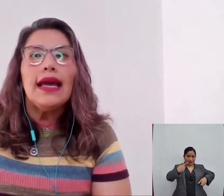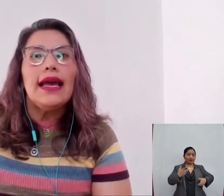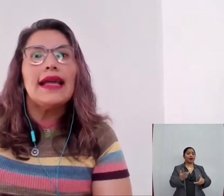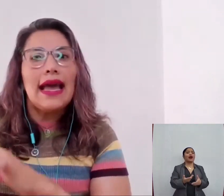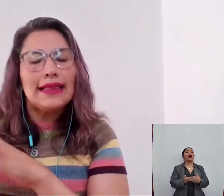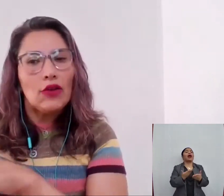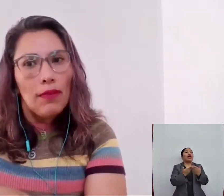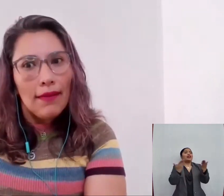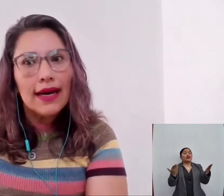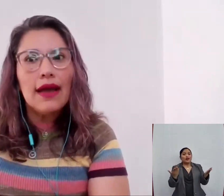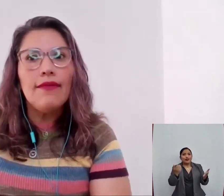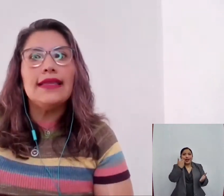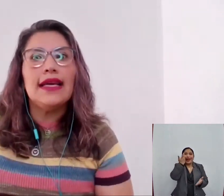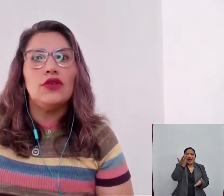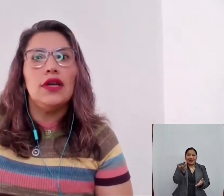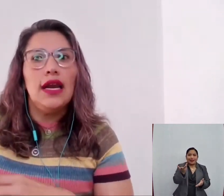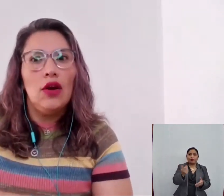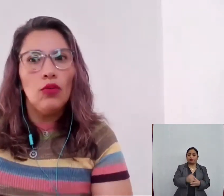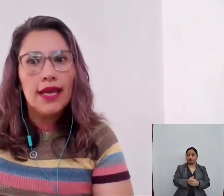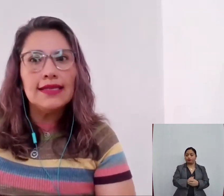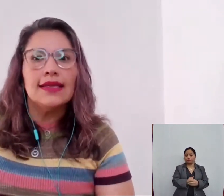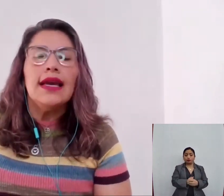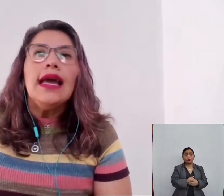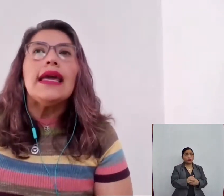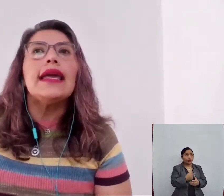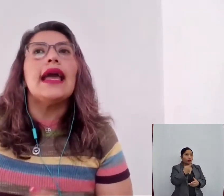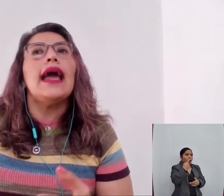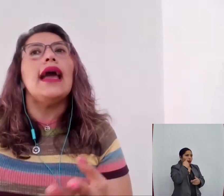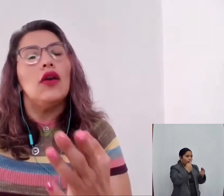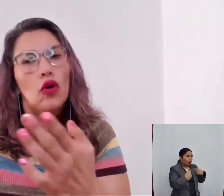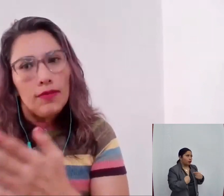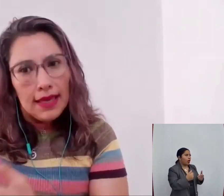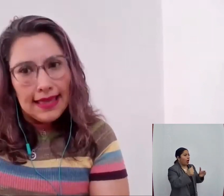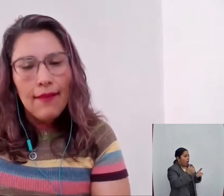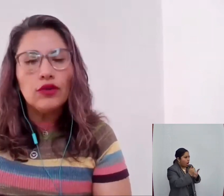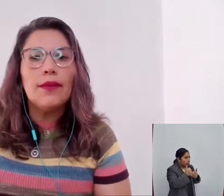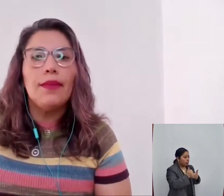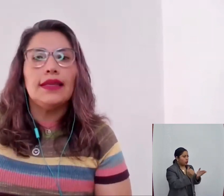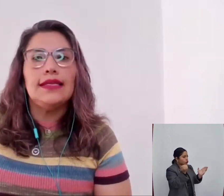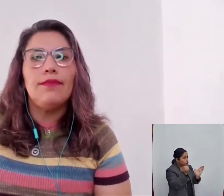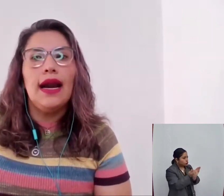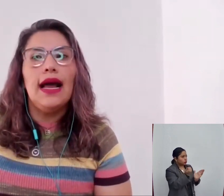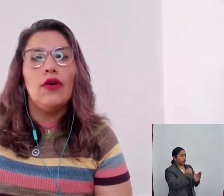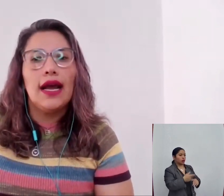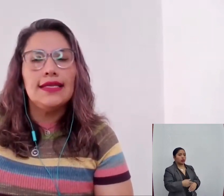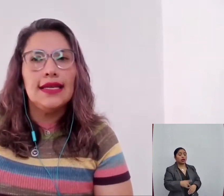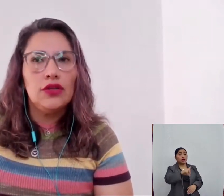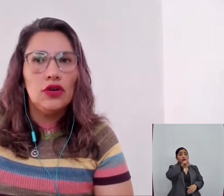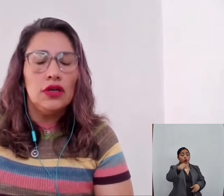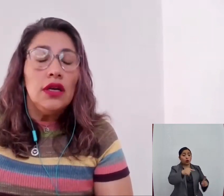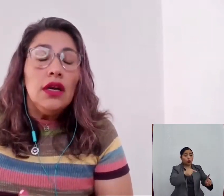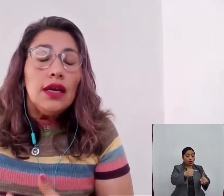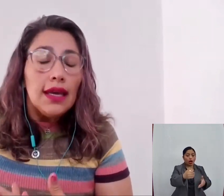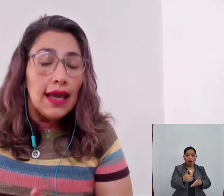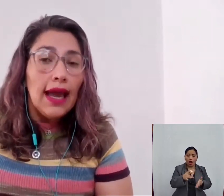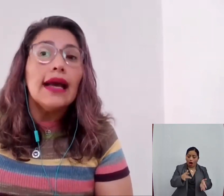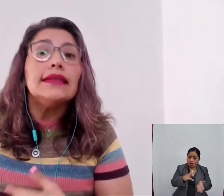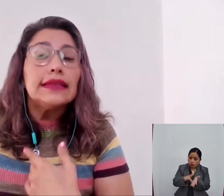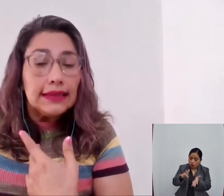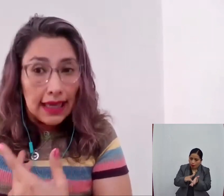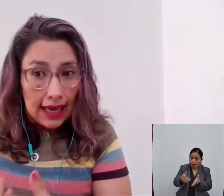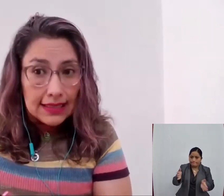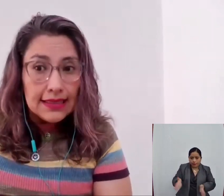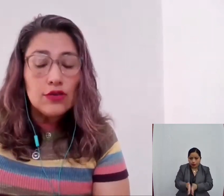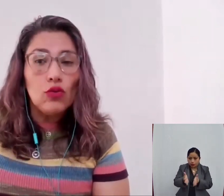participante que tomaba rehabilitación en el UBRIS y que lo invitamos a participar a la organización y